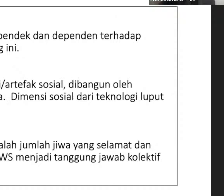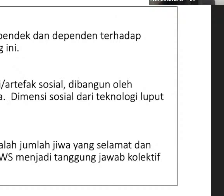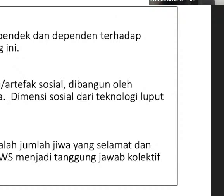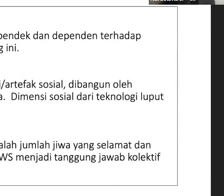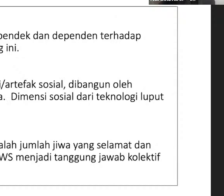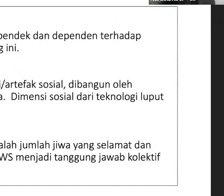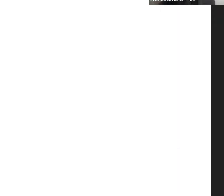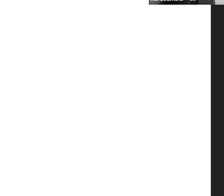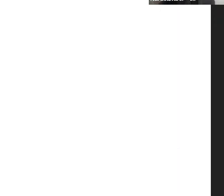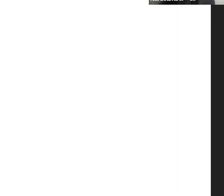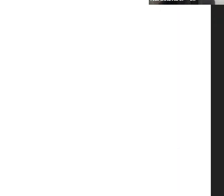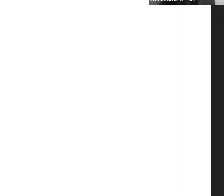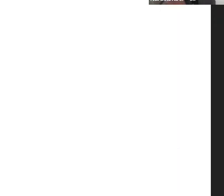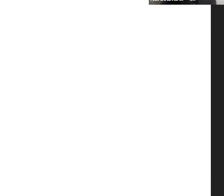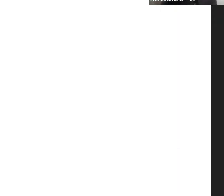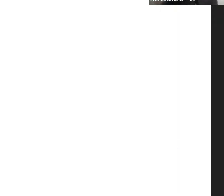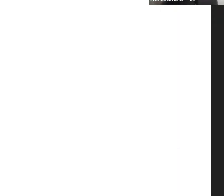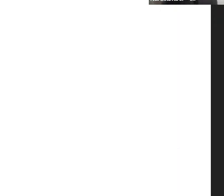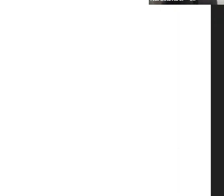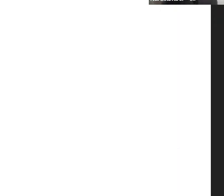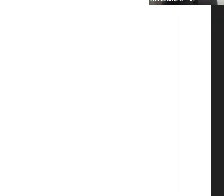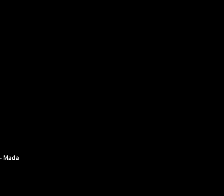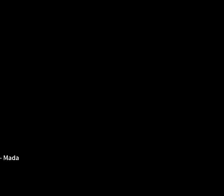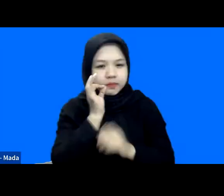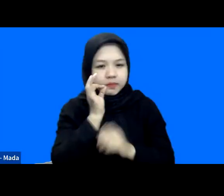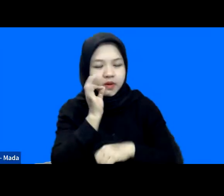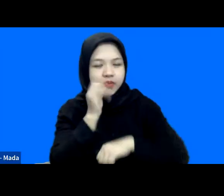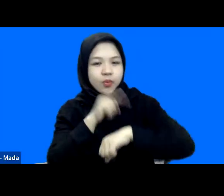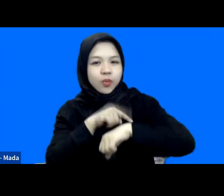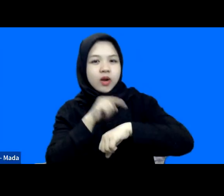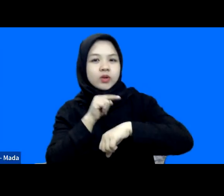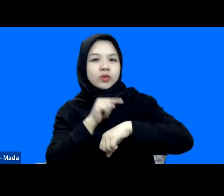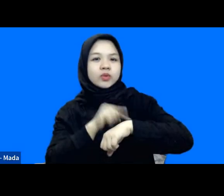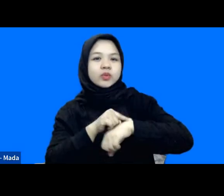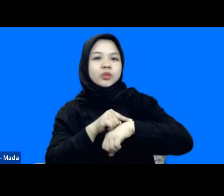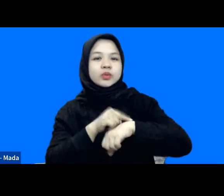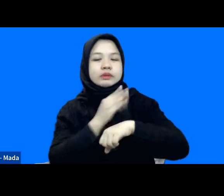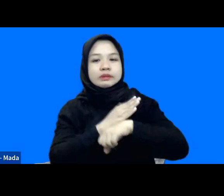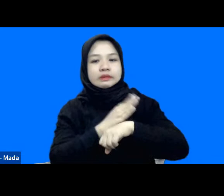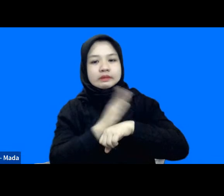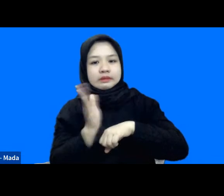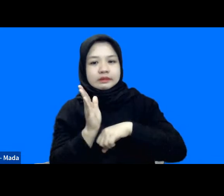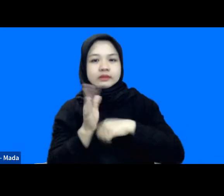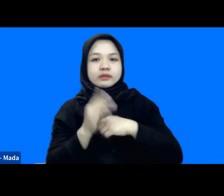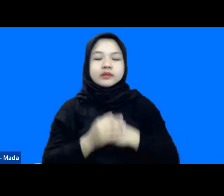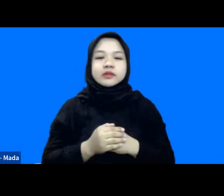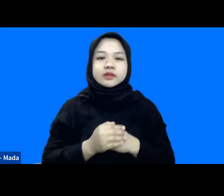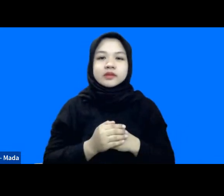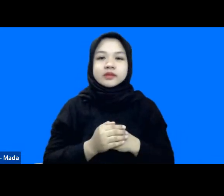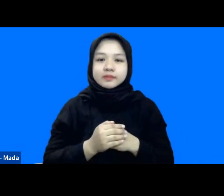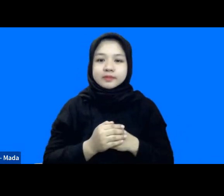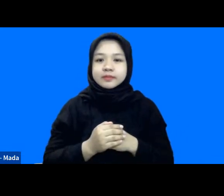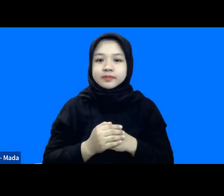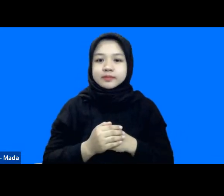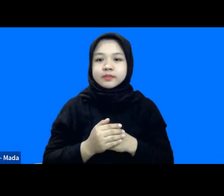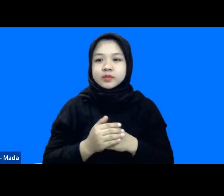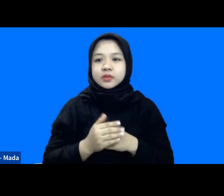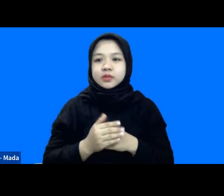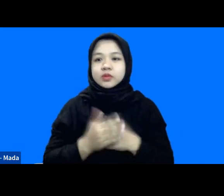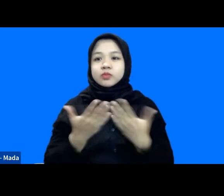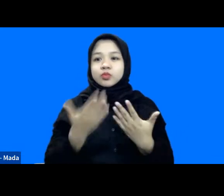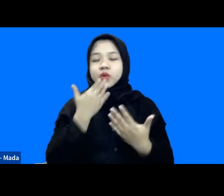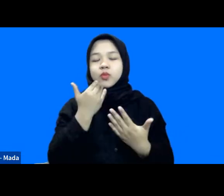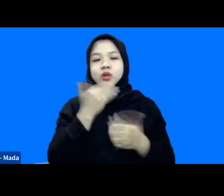bagi rekan-rekan mohon maaf nih waktunya sedikit terlewat dan cukup jelas